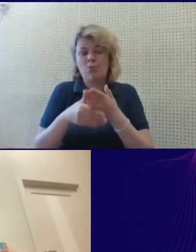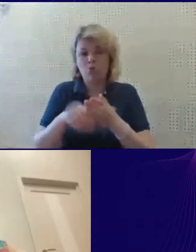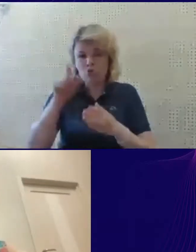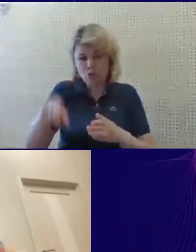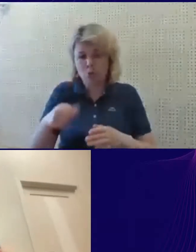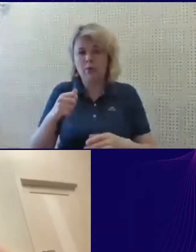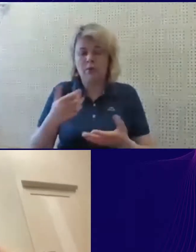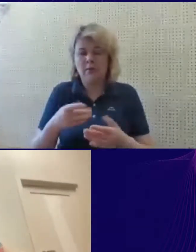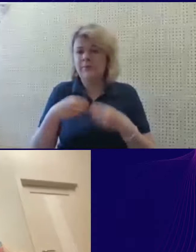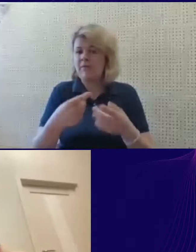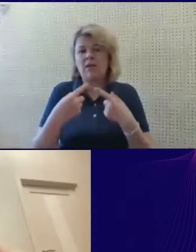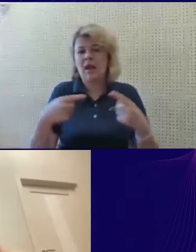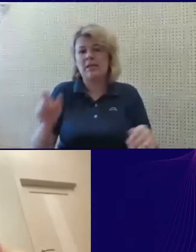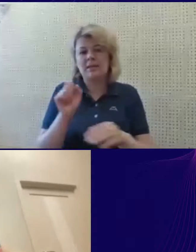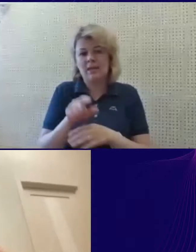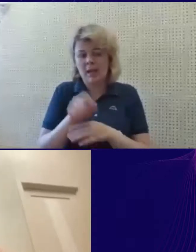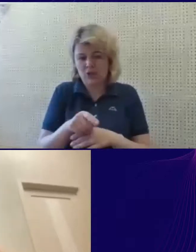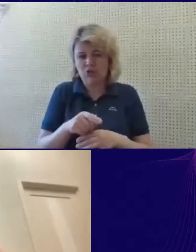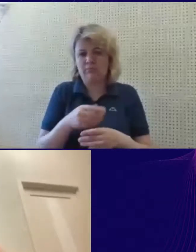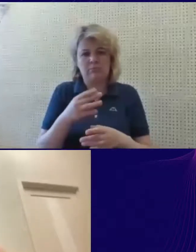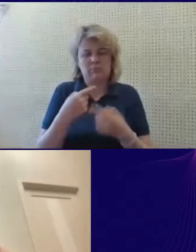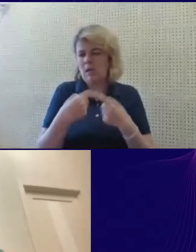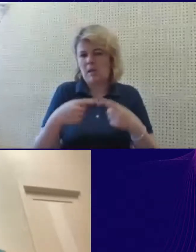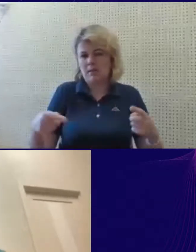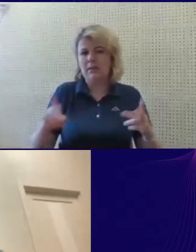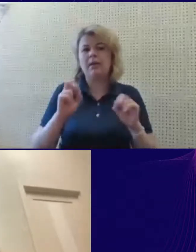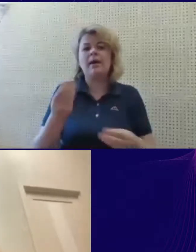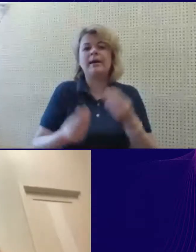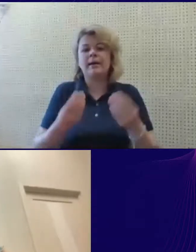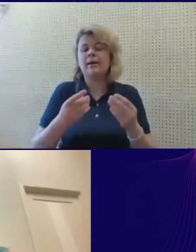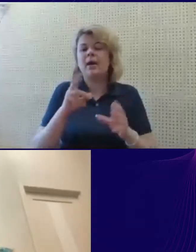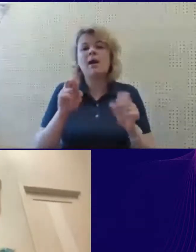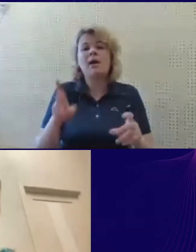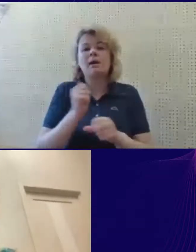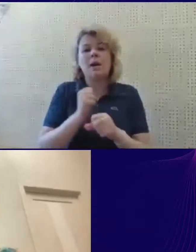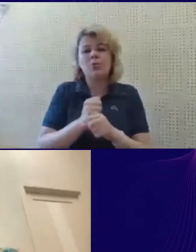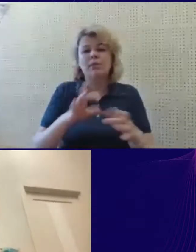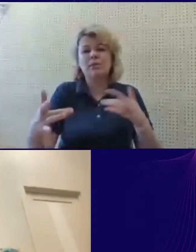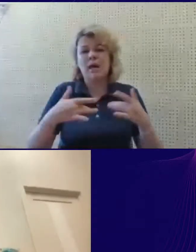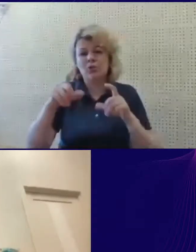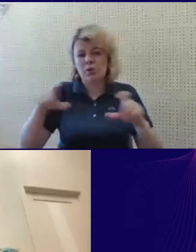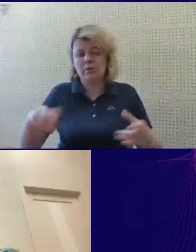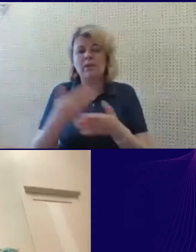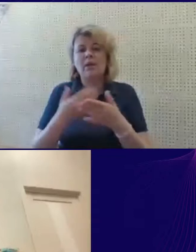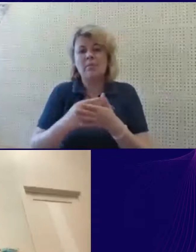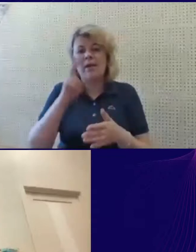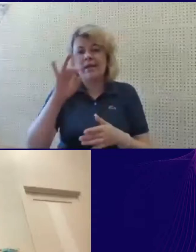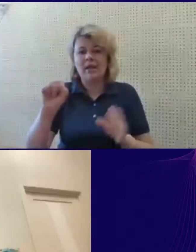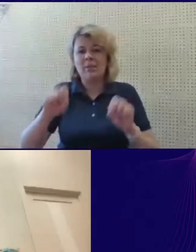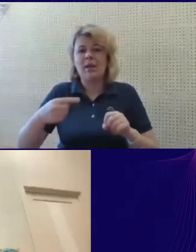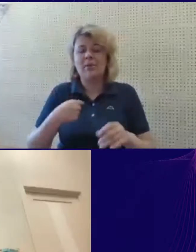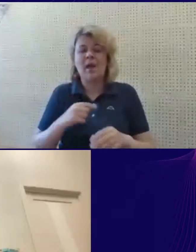очень разные. Например, она могла отправить меня спрятаться в задней части локации,